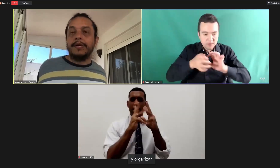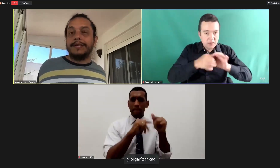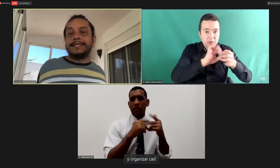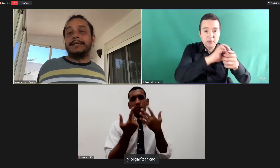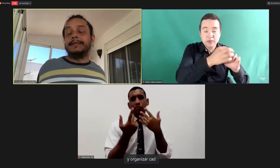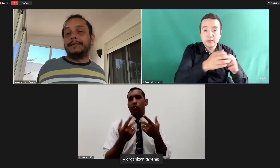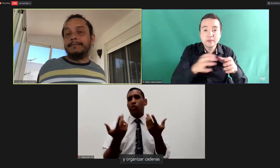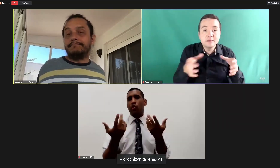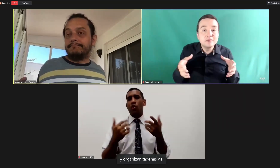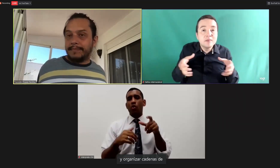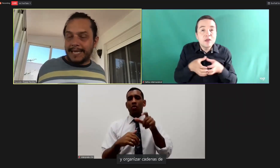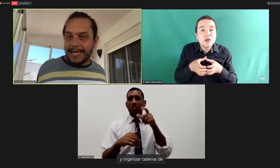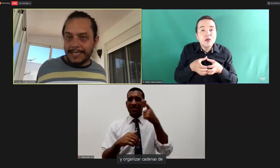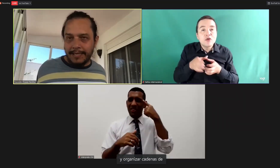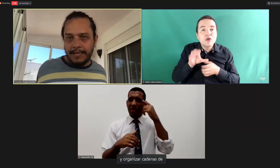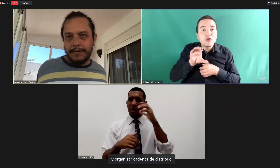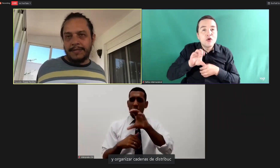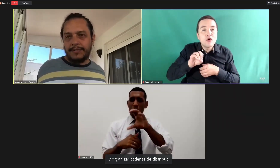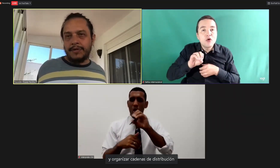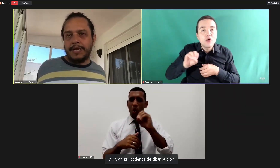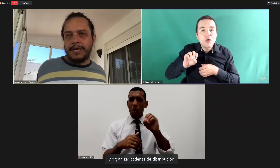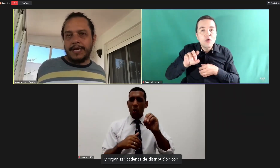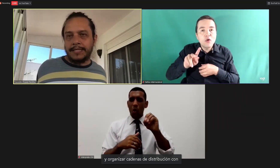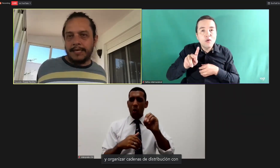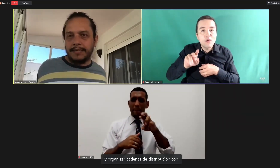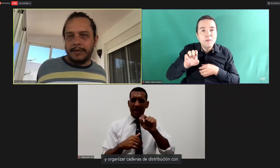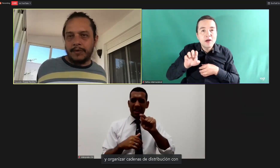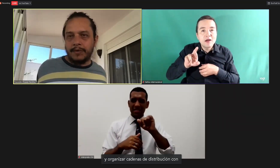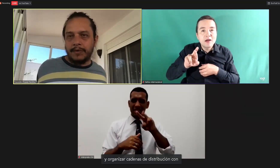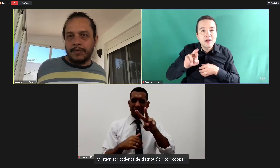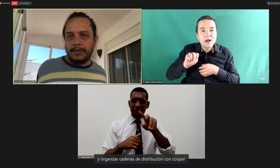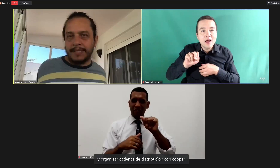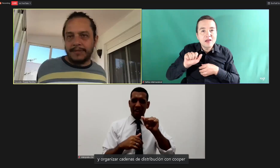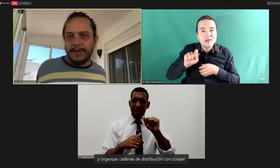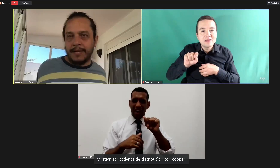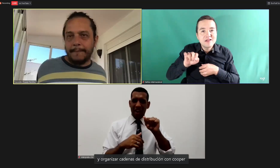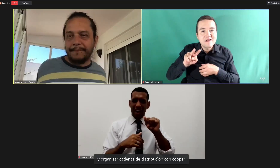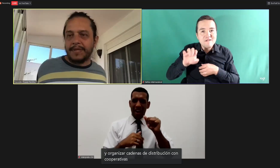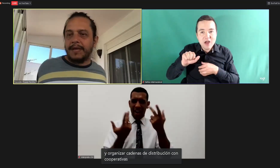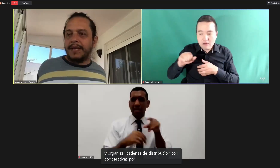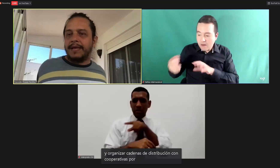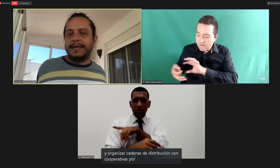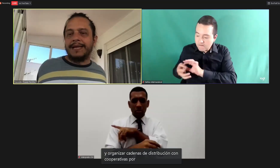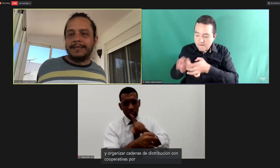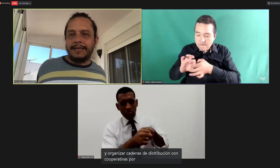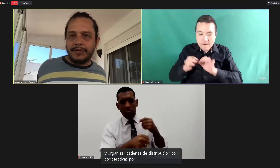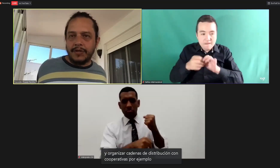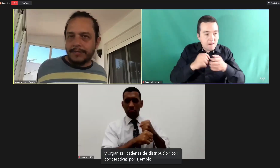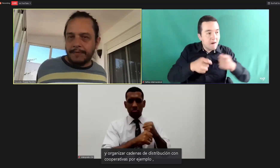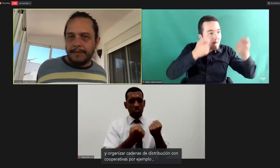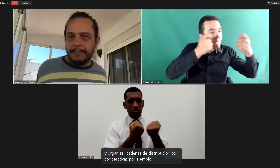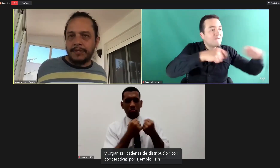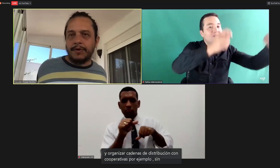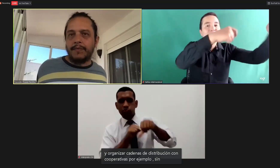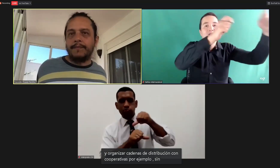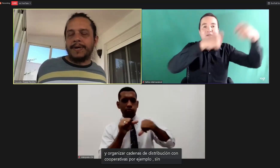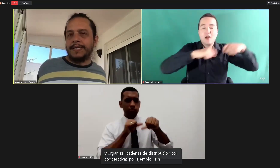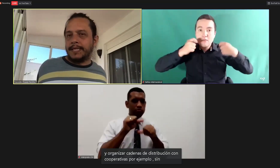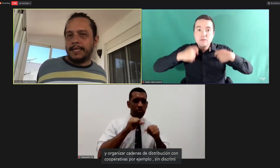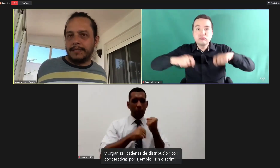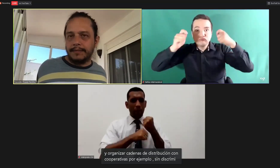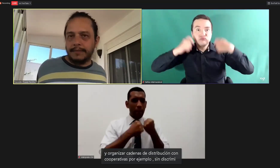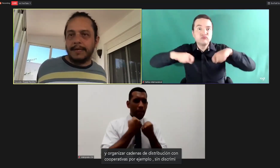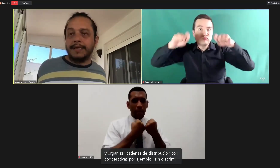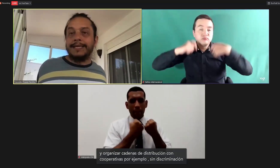ejemplo, sin que haya discriminación hacia este grupo poblacional. Las restricciones en el movimiento